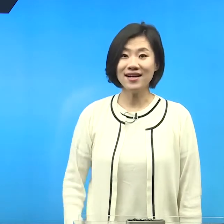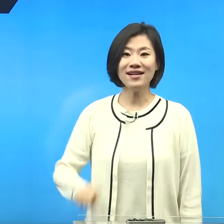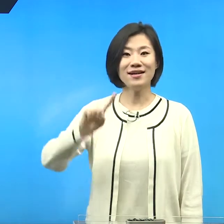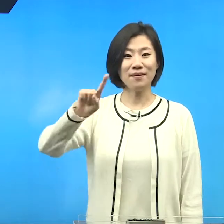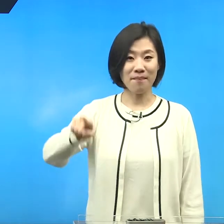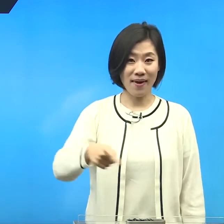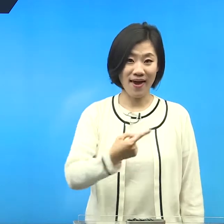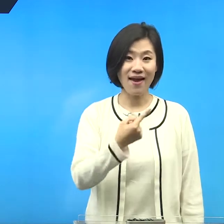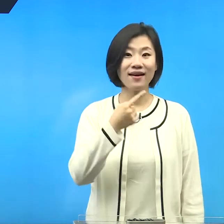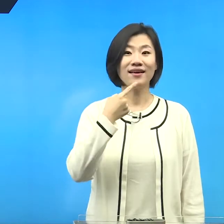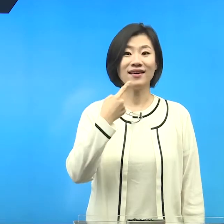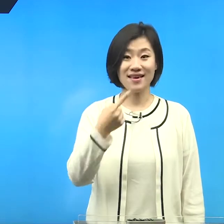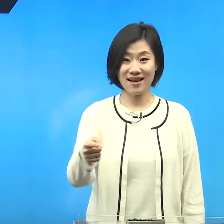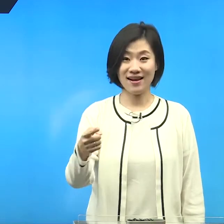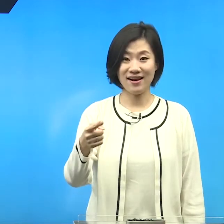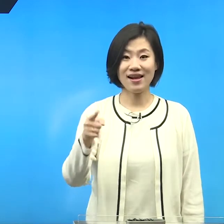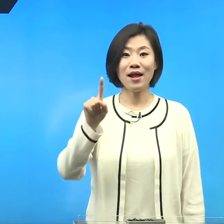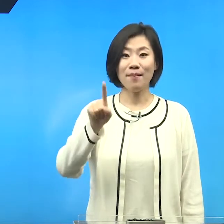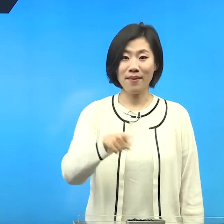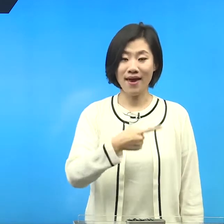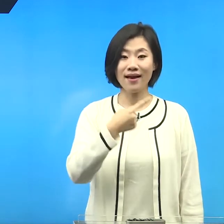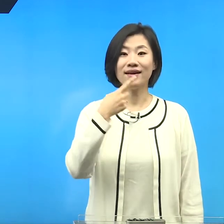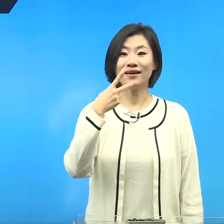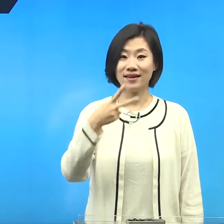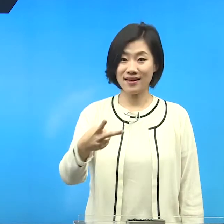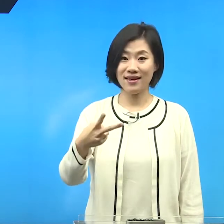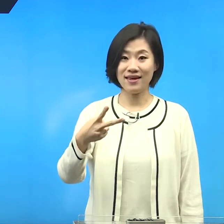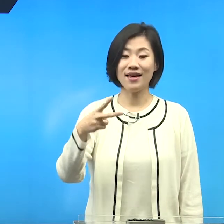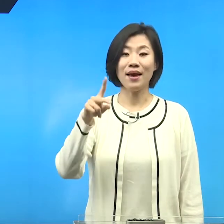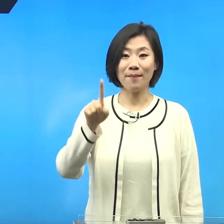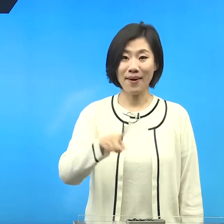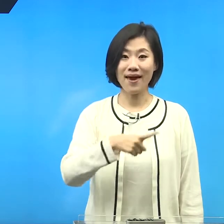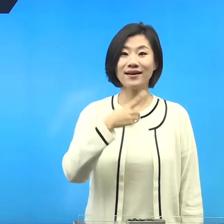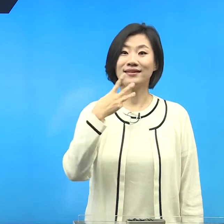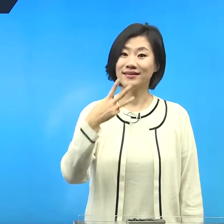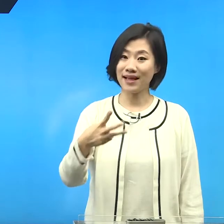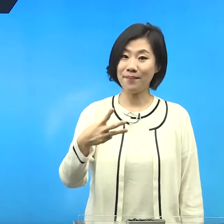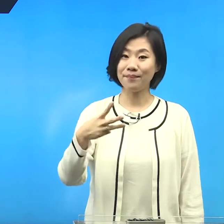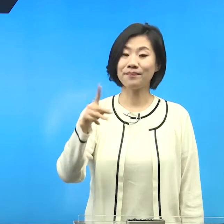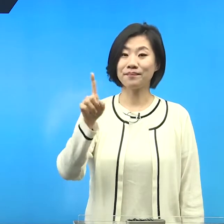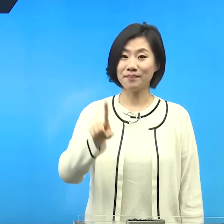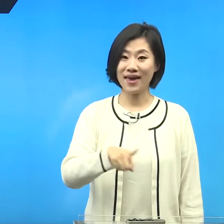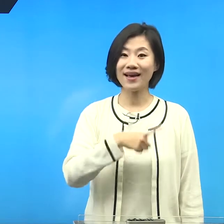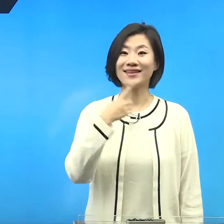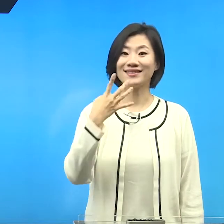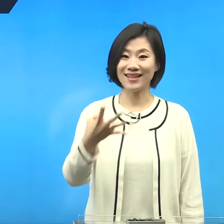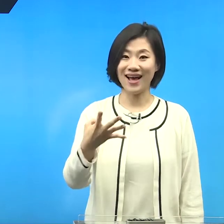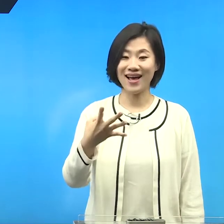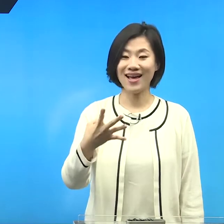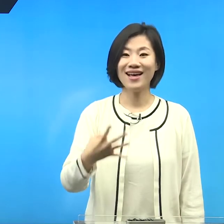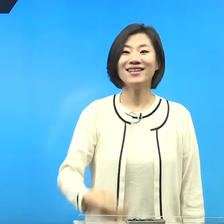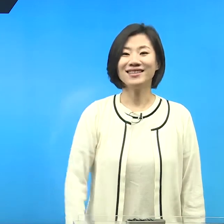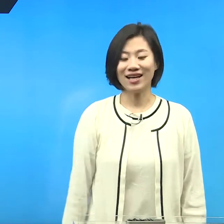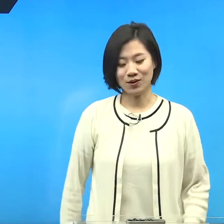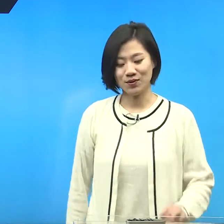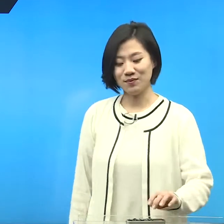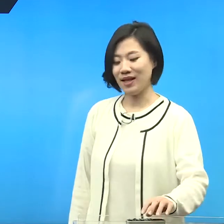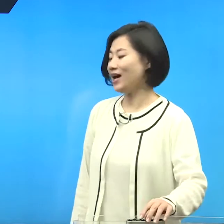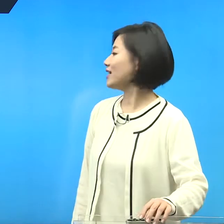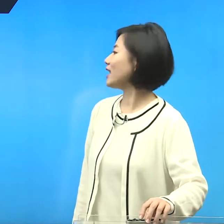101, 101, 102, 103, 104. 자, 좋습니다.